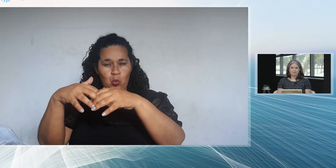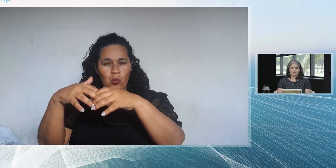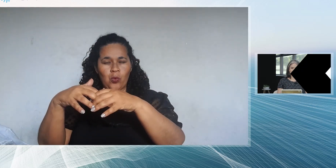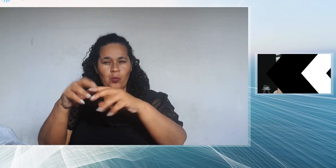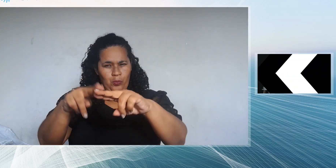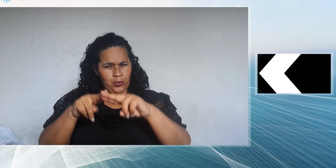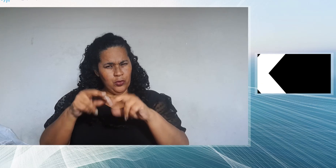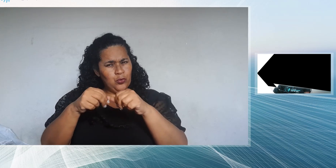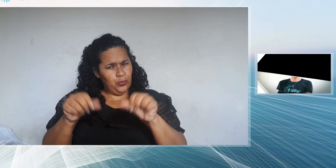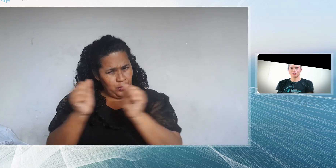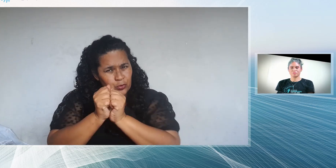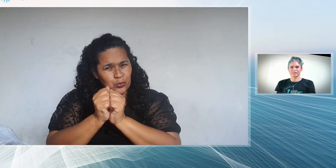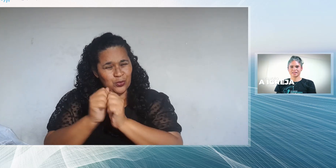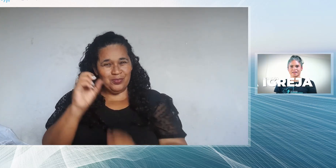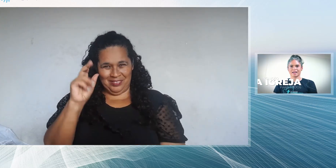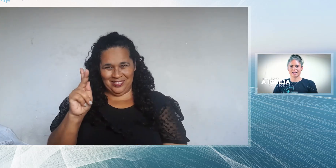final.